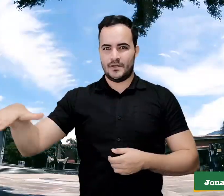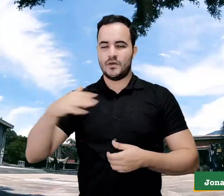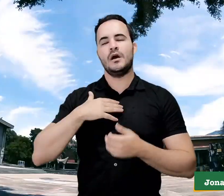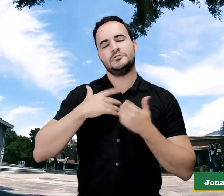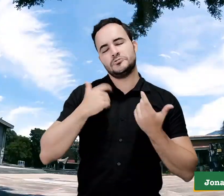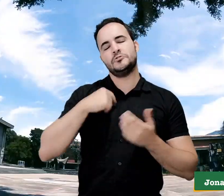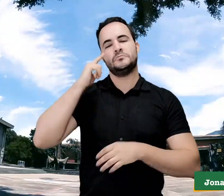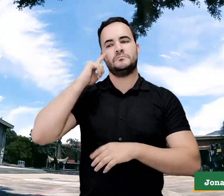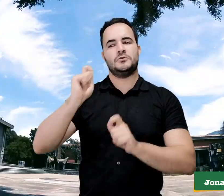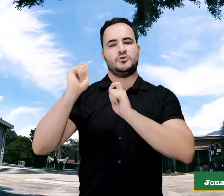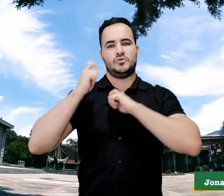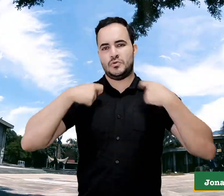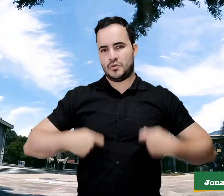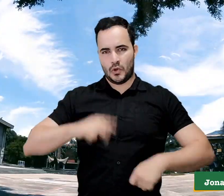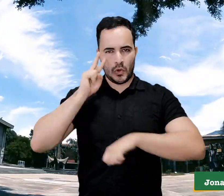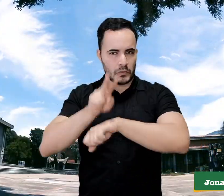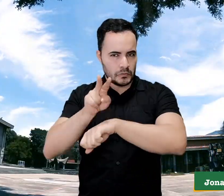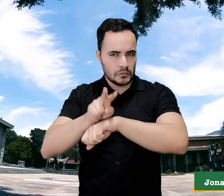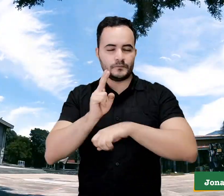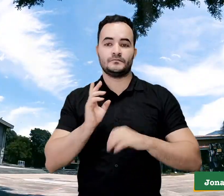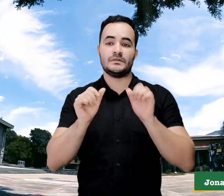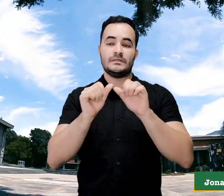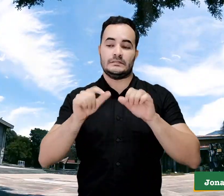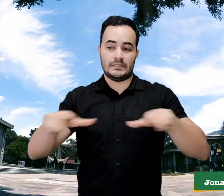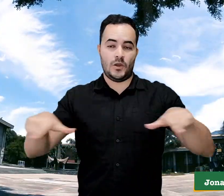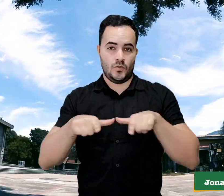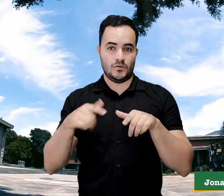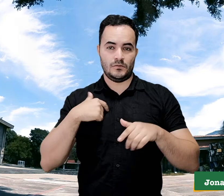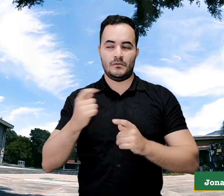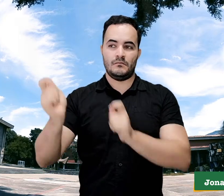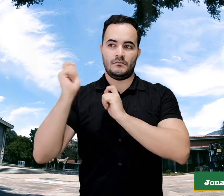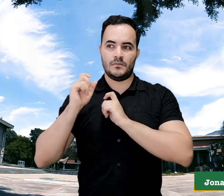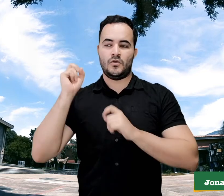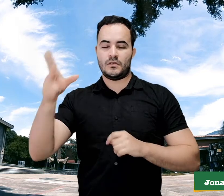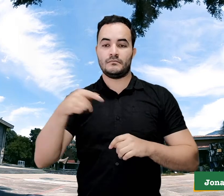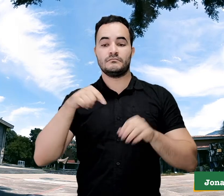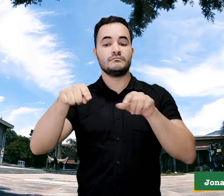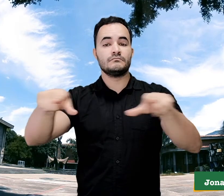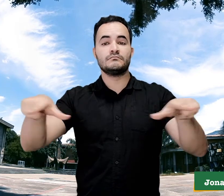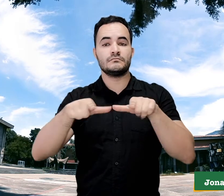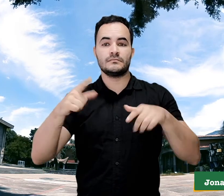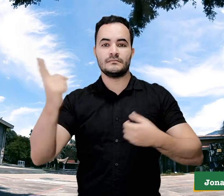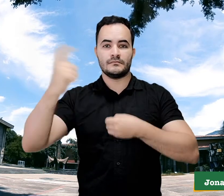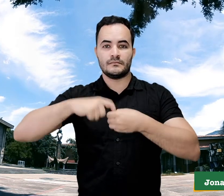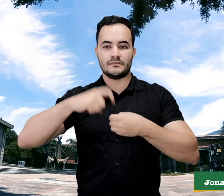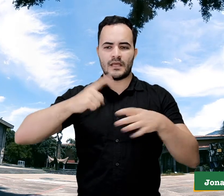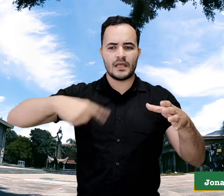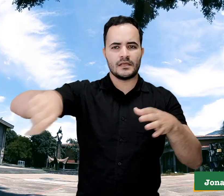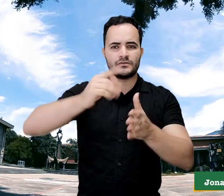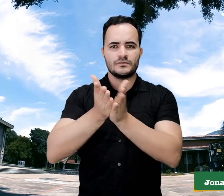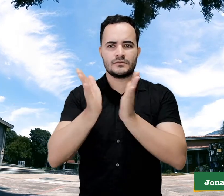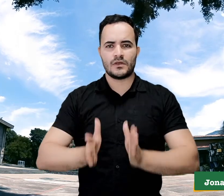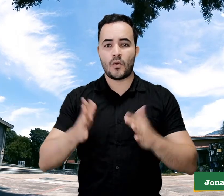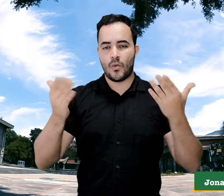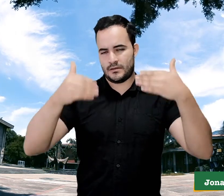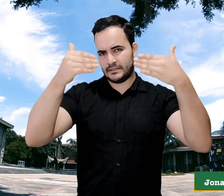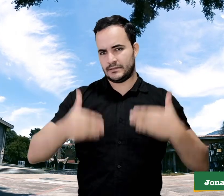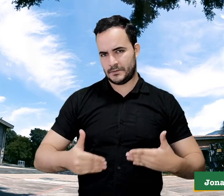me tocó cuidar un salón donde los estudiantes tenían